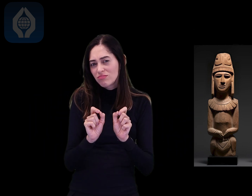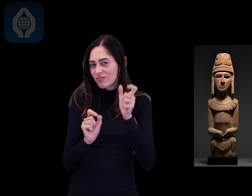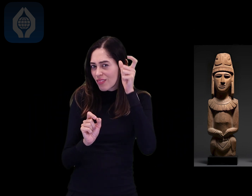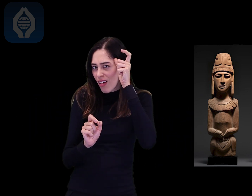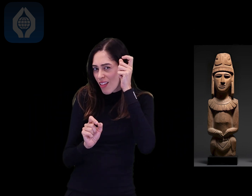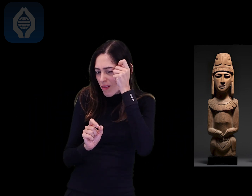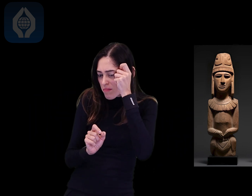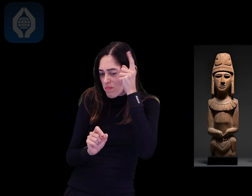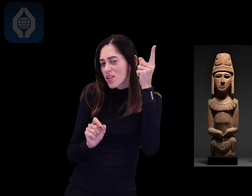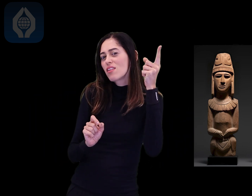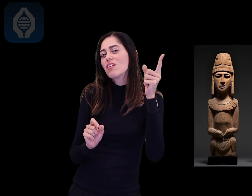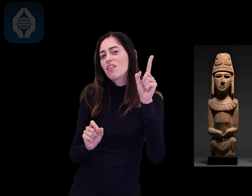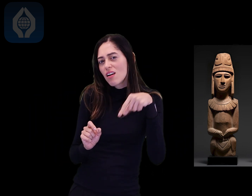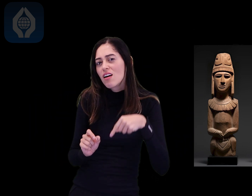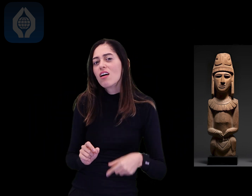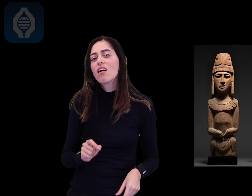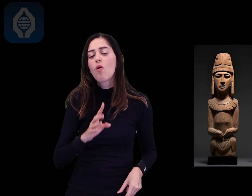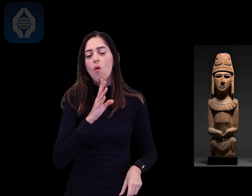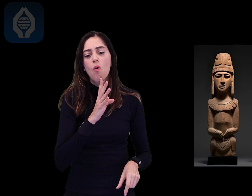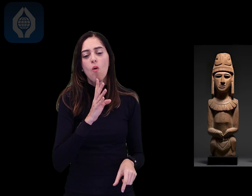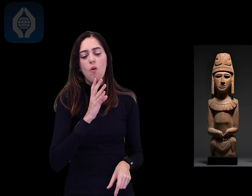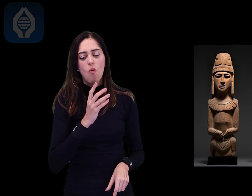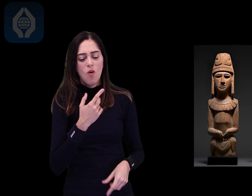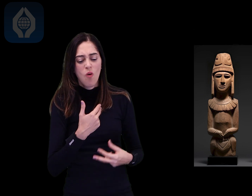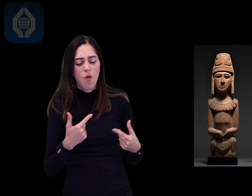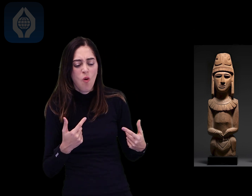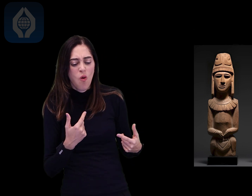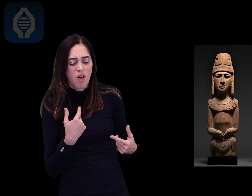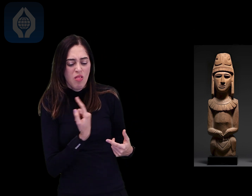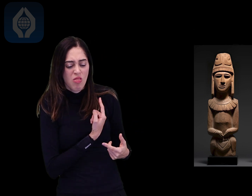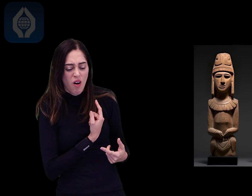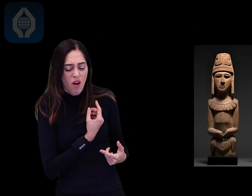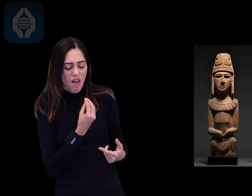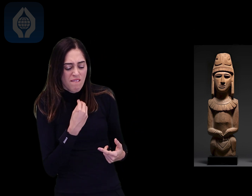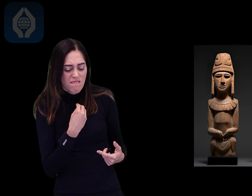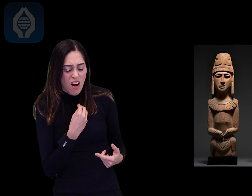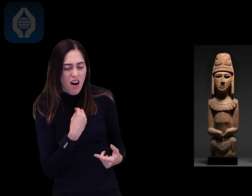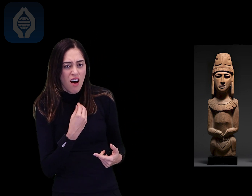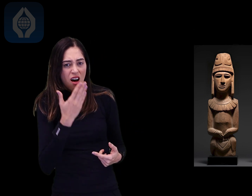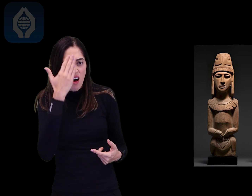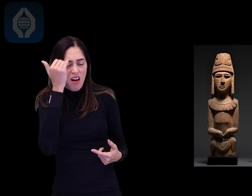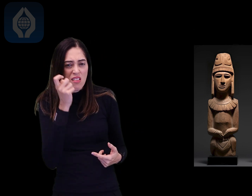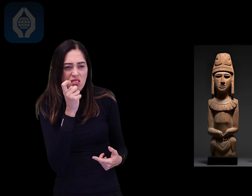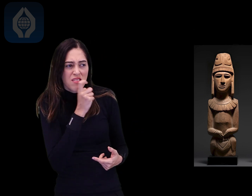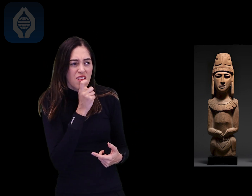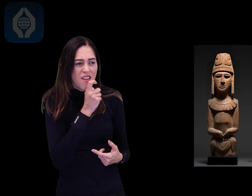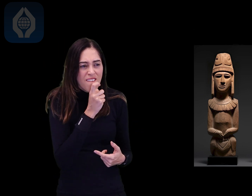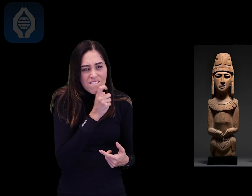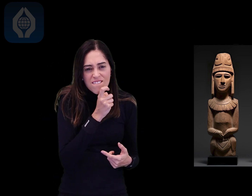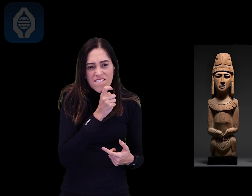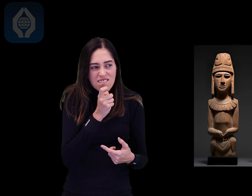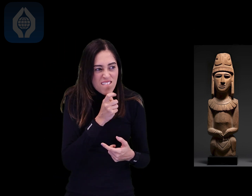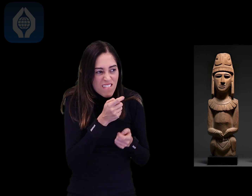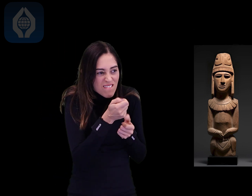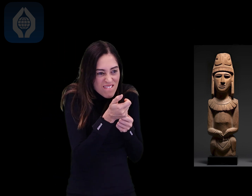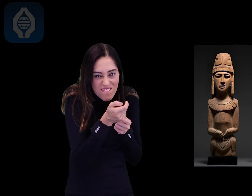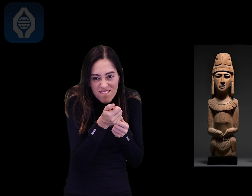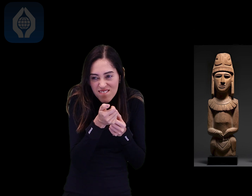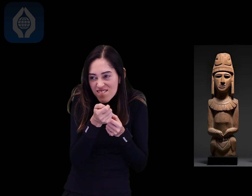esperto. Ele conhece nossas fraquezas e sabe quais as mentiras que as pessoas aceitarão. Adoração tem a